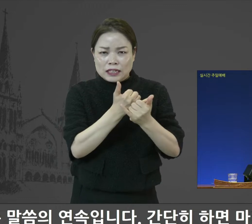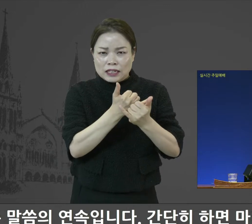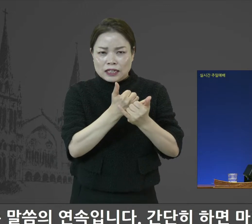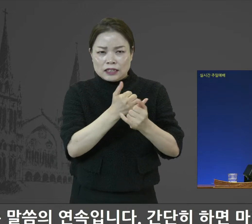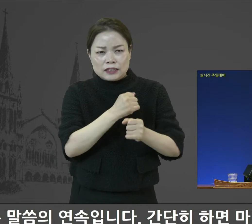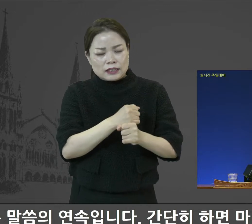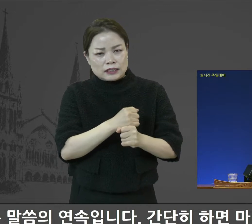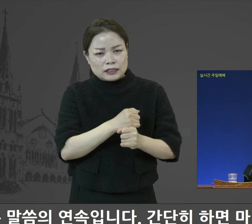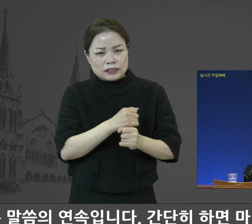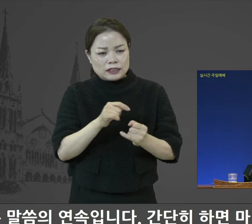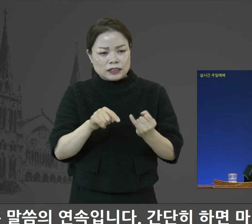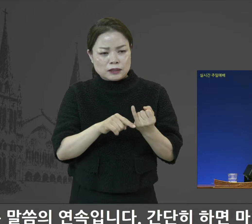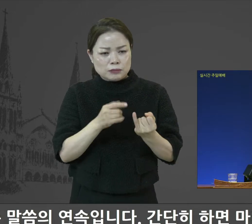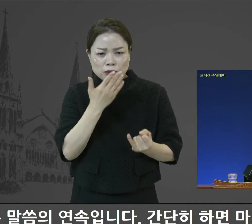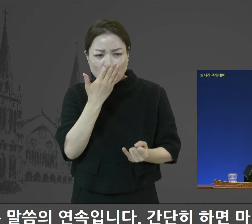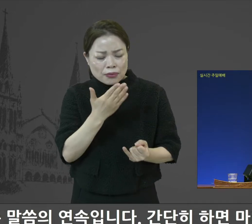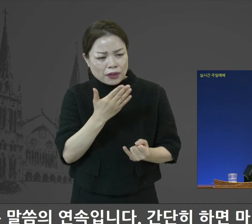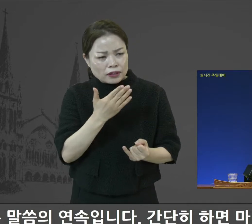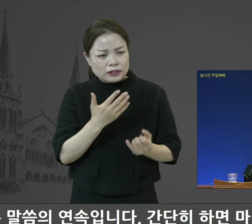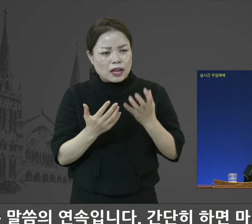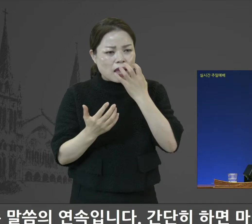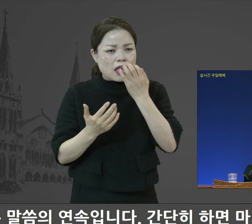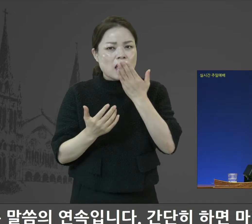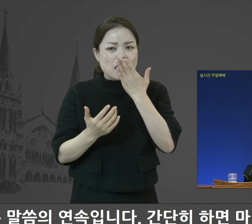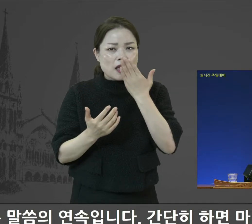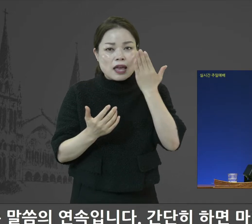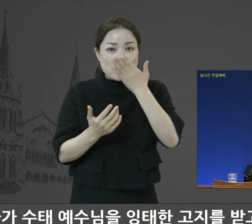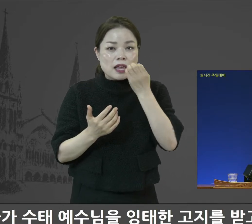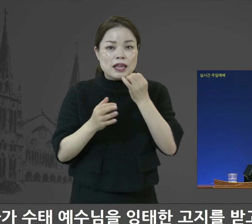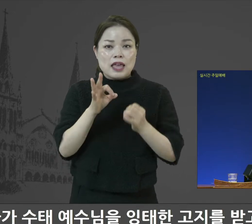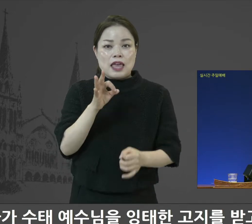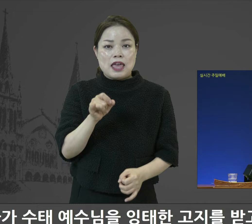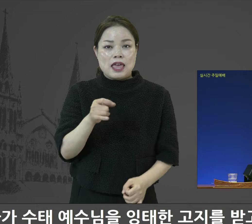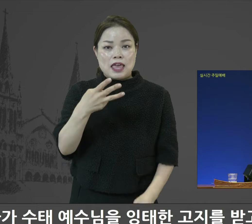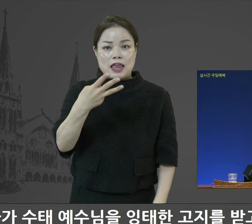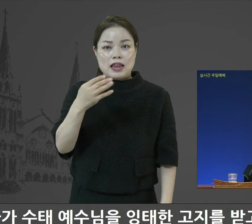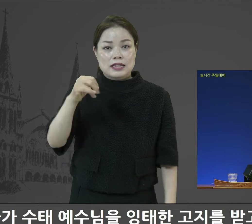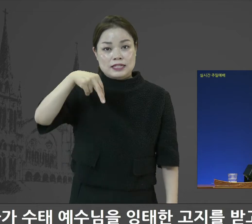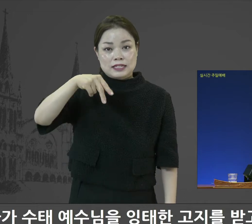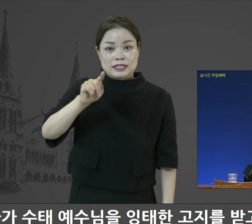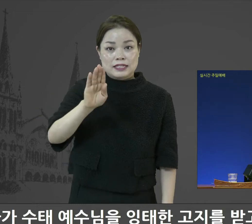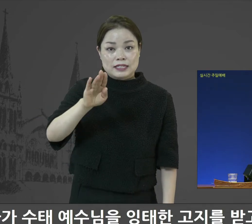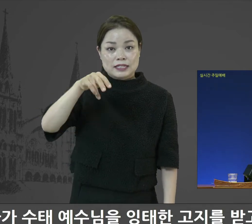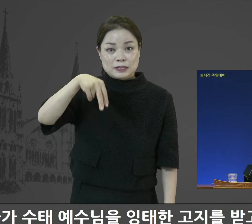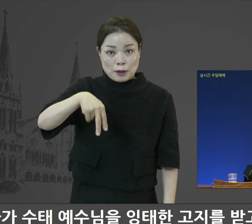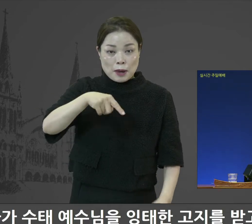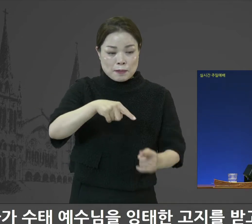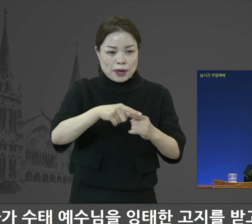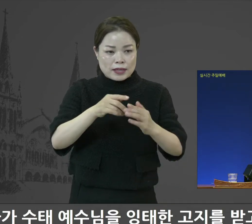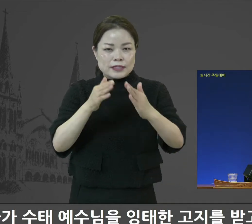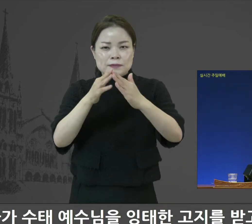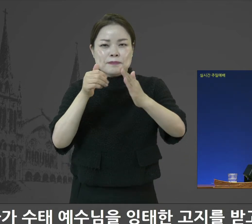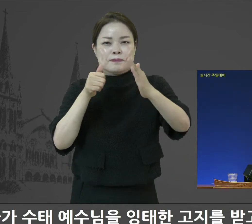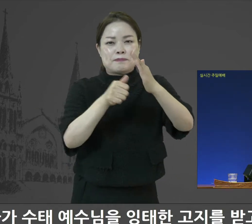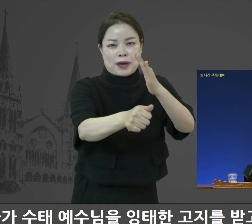도저히 임신할 수 없는 상황에 있었던 엘리사벳이 임신했다는 얘기를 듣고 유대 산골까지 찾아가죠.